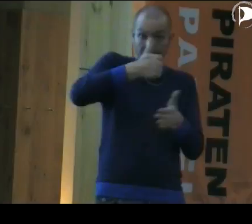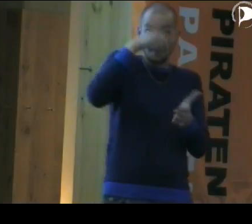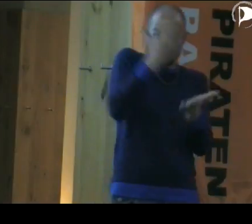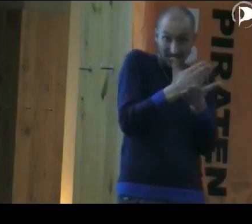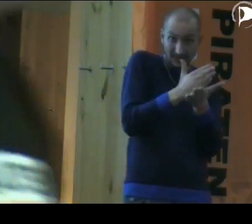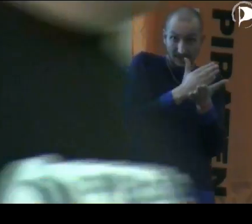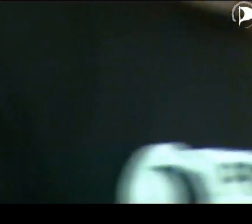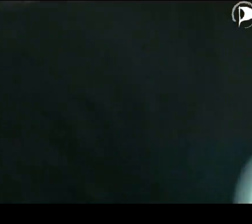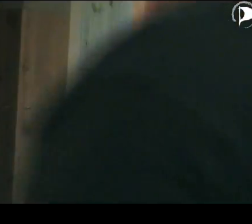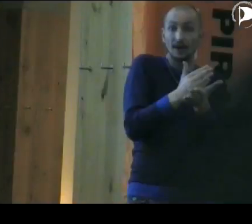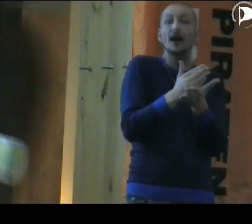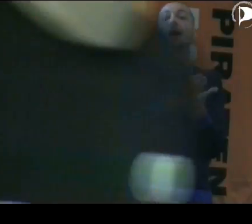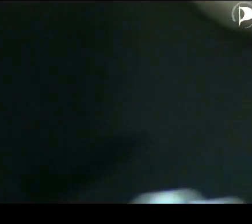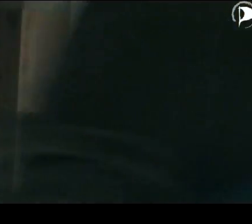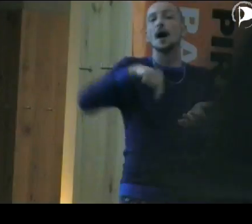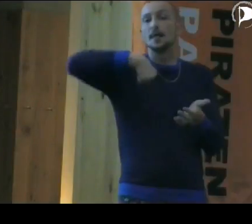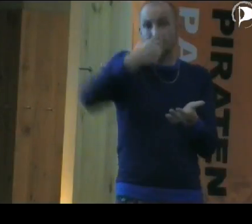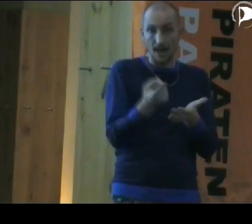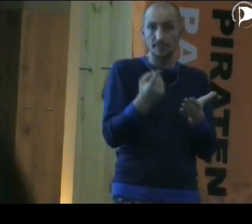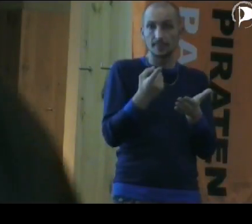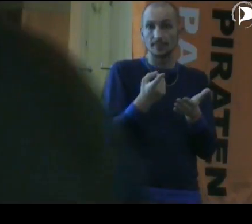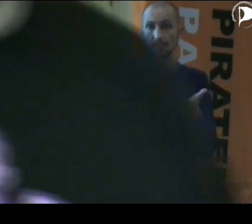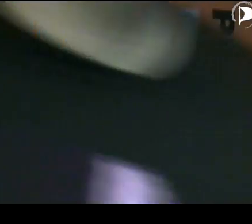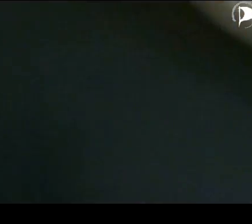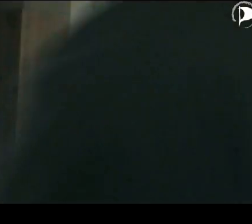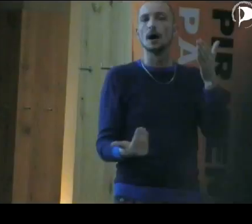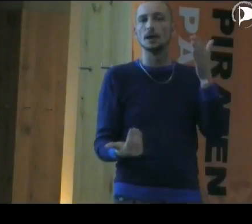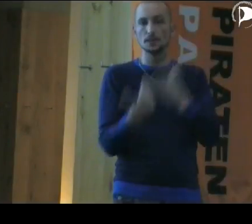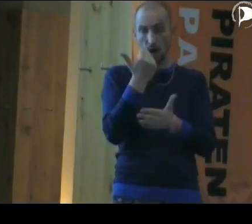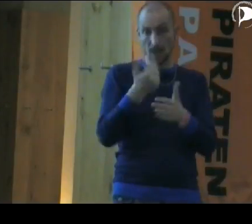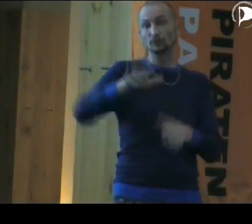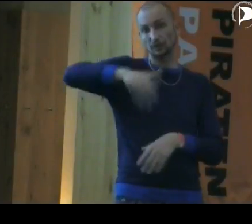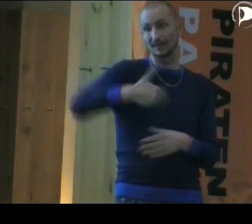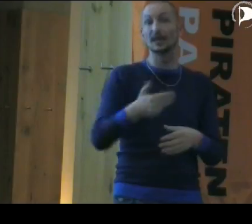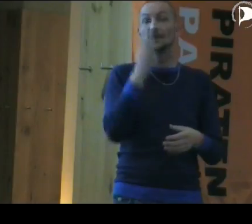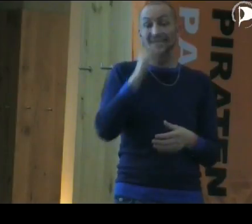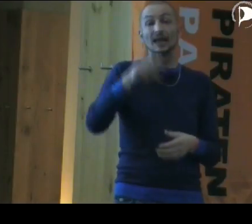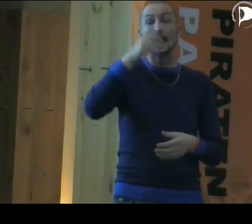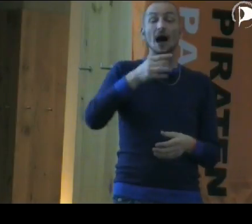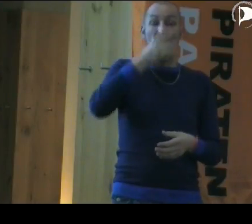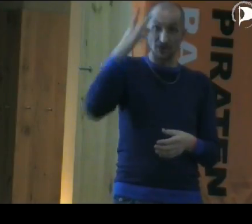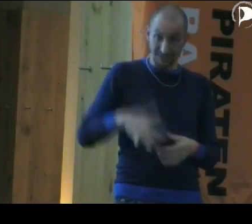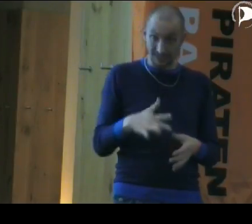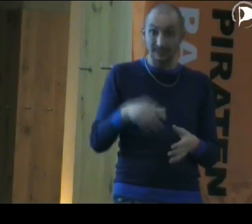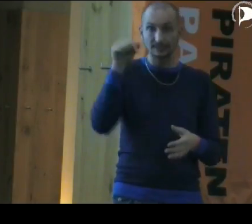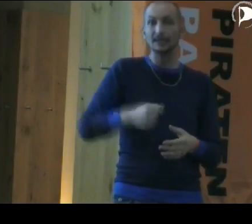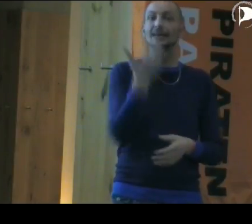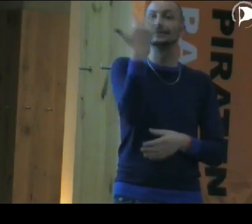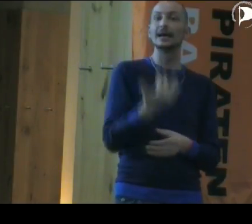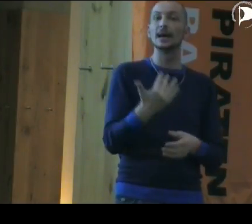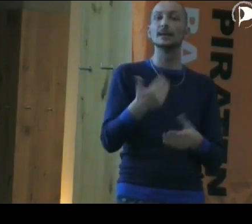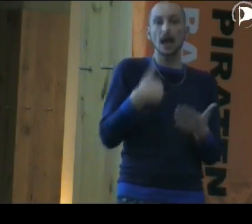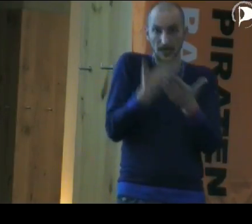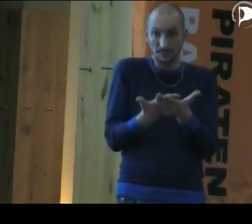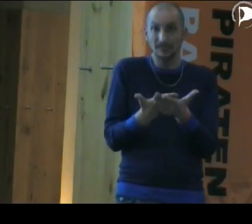so viele bereits mit daten können ist wenn hier darauf verzichtet es gibt es auszählungsergebnis jetzt zu bewerben